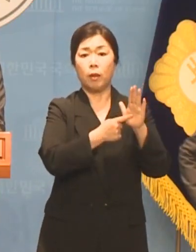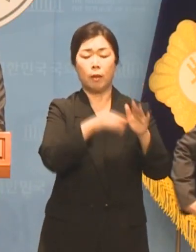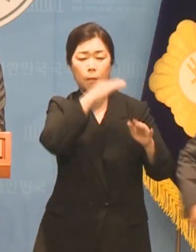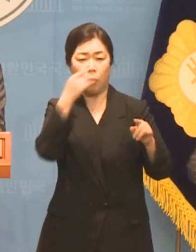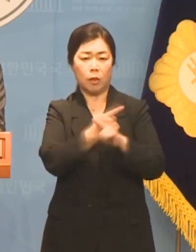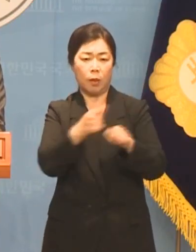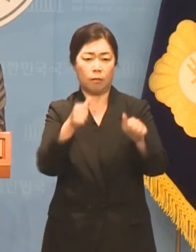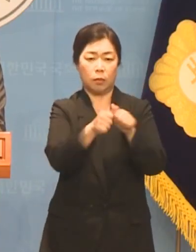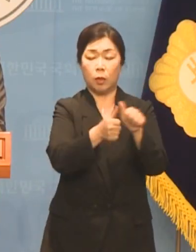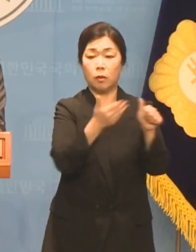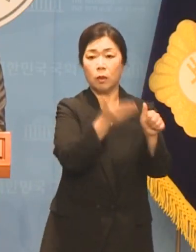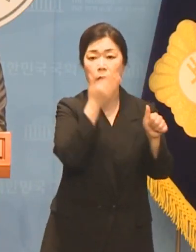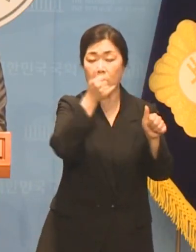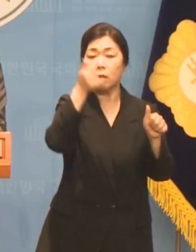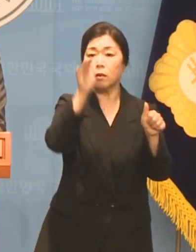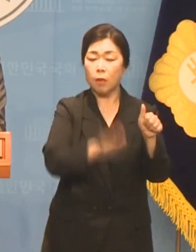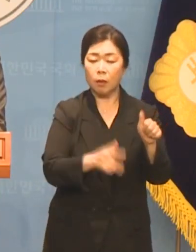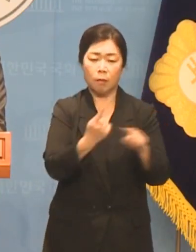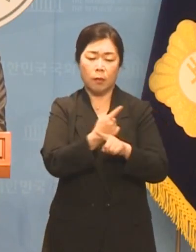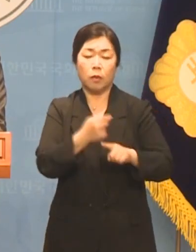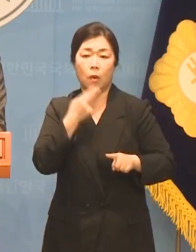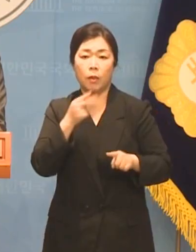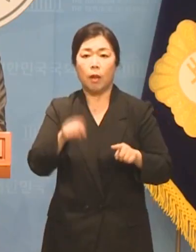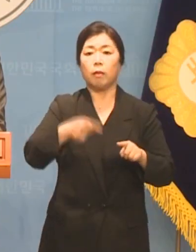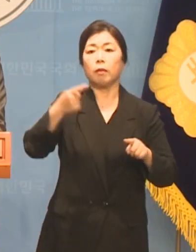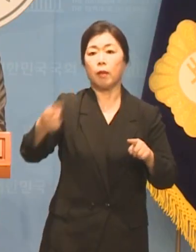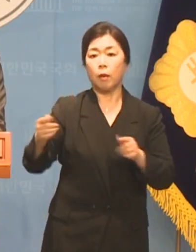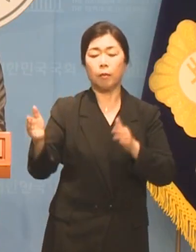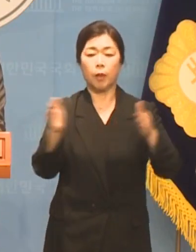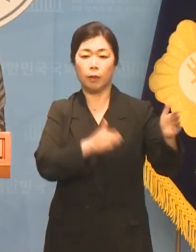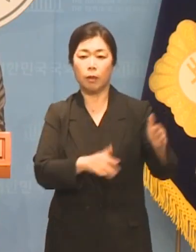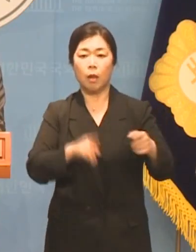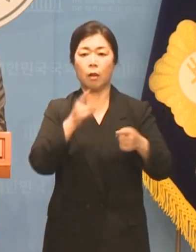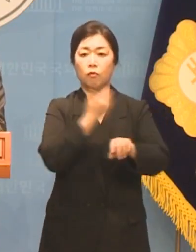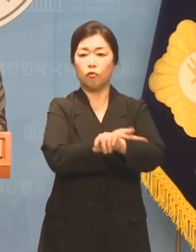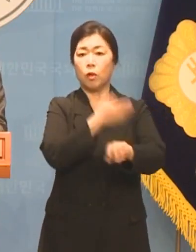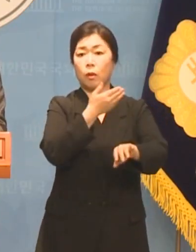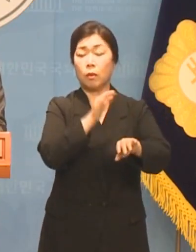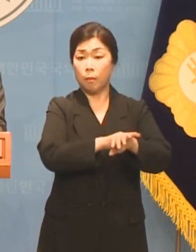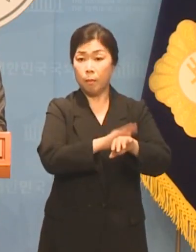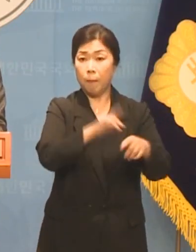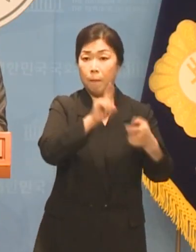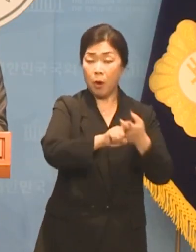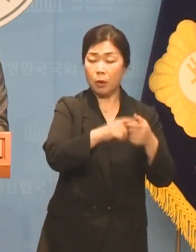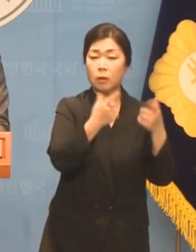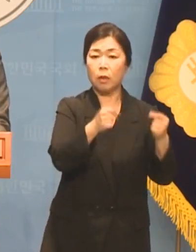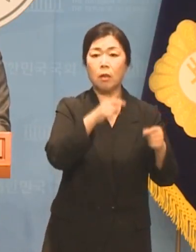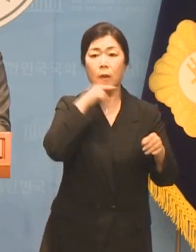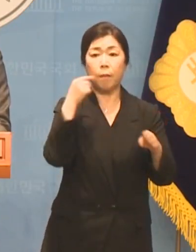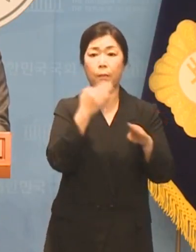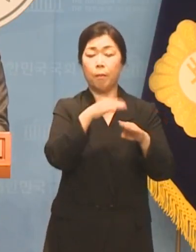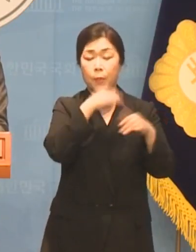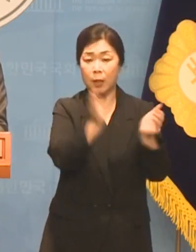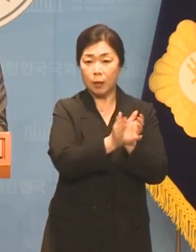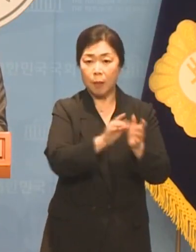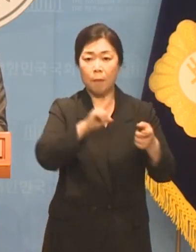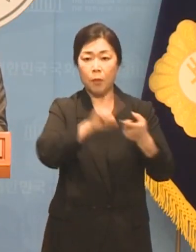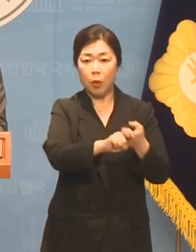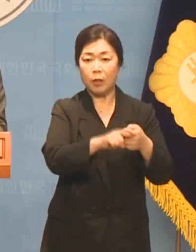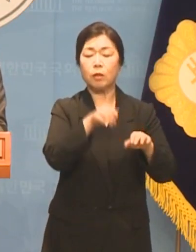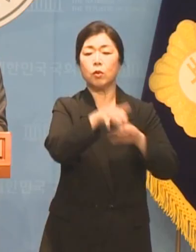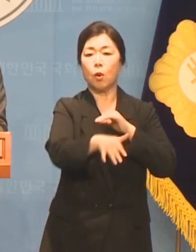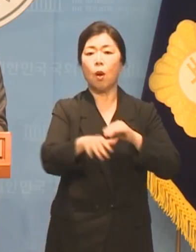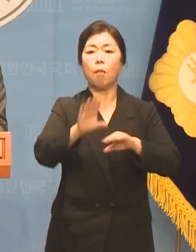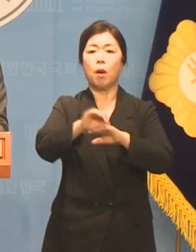있었음에도 이를 정정하지 않고 다른 주제로 넘어가는 편향적 진행의 모습을 보였습니다. 이는 방송은